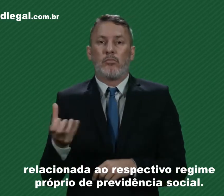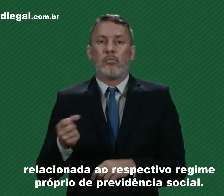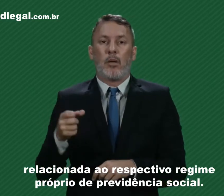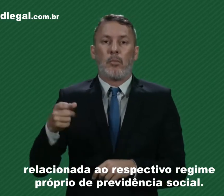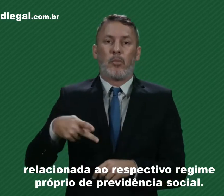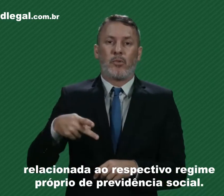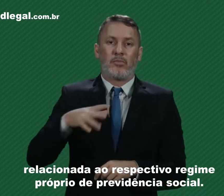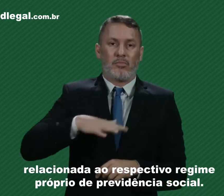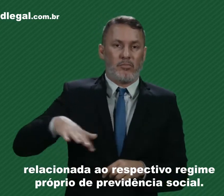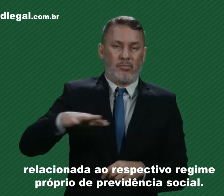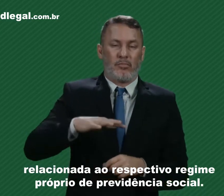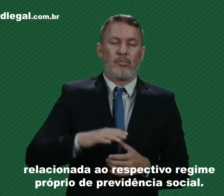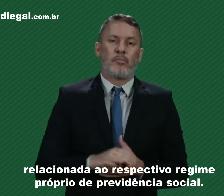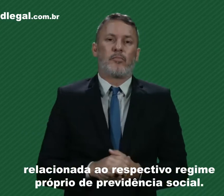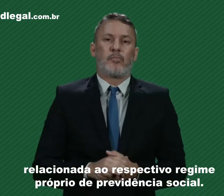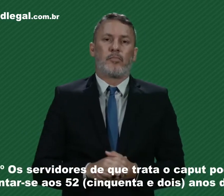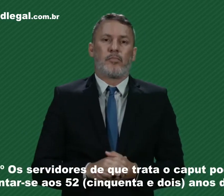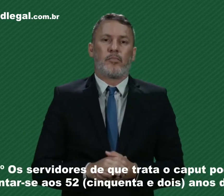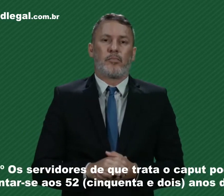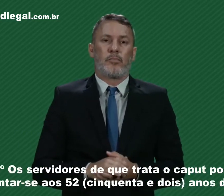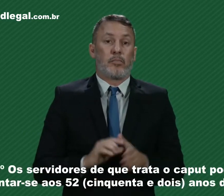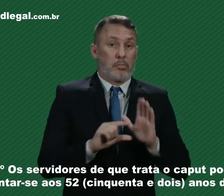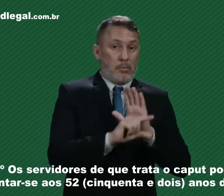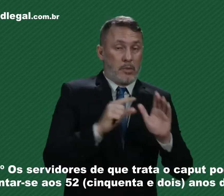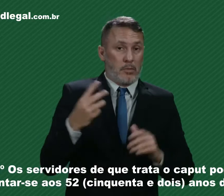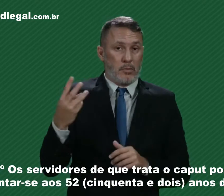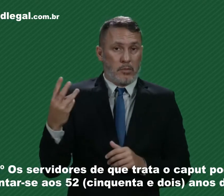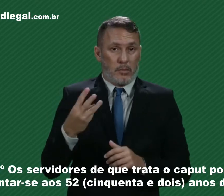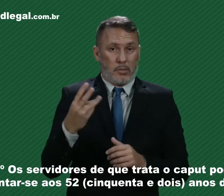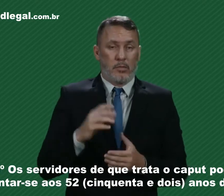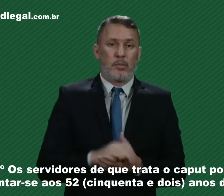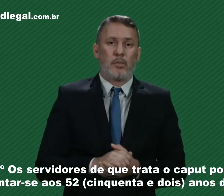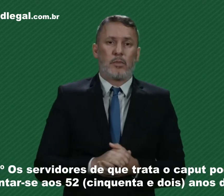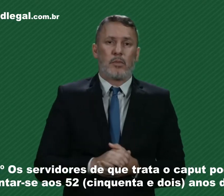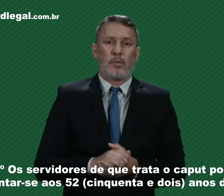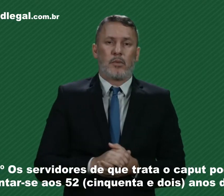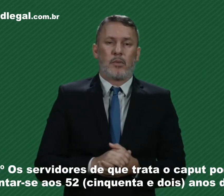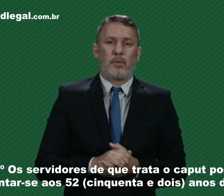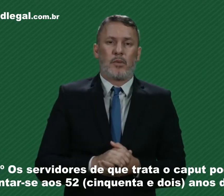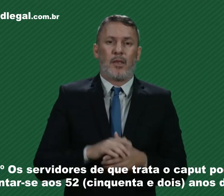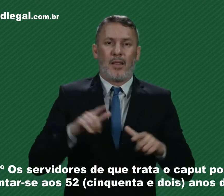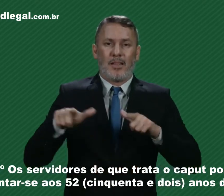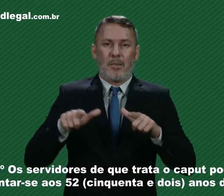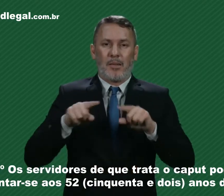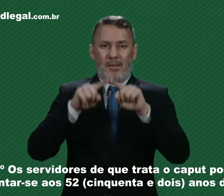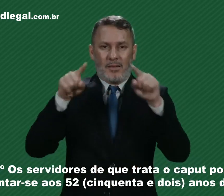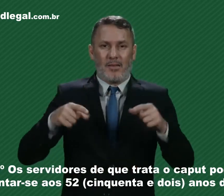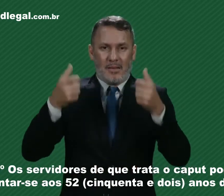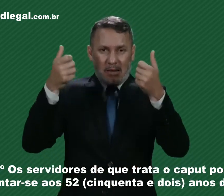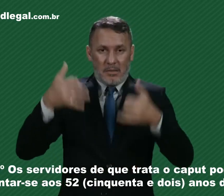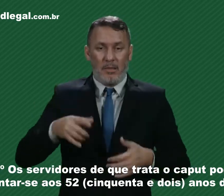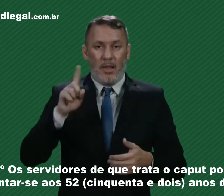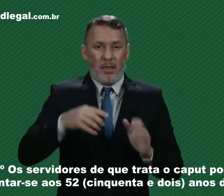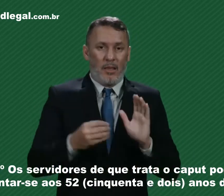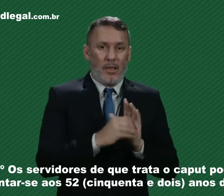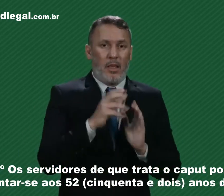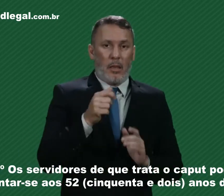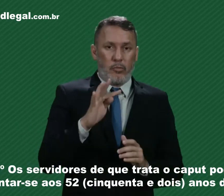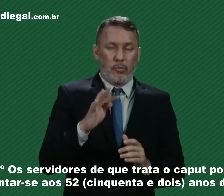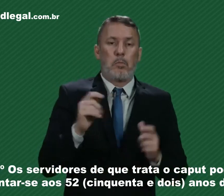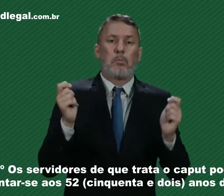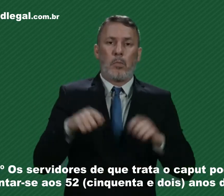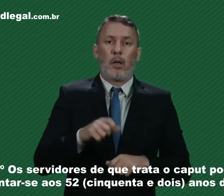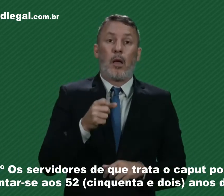regime próprio de previdência social. Parágrafo 3º. Os servidores de que trata o caput poderão aposentar-se